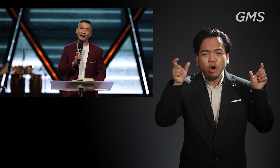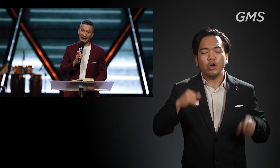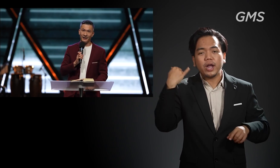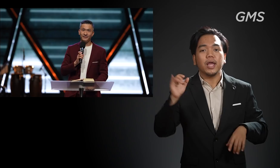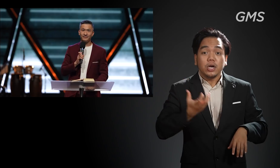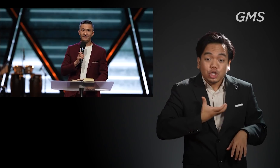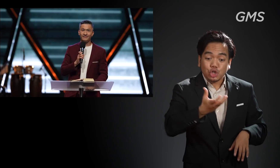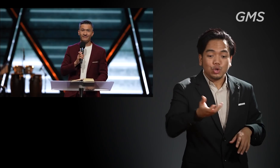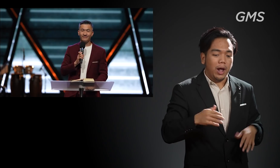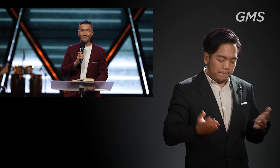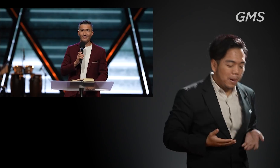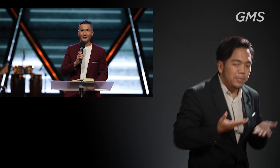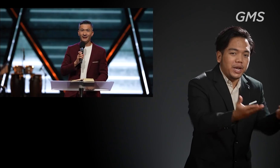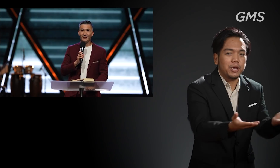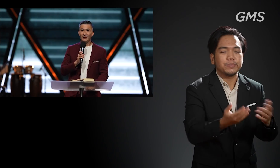di sorga.